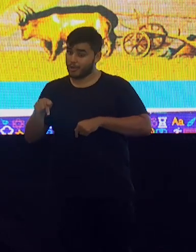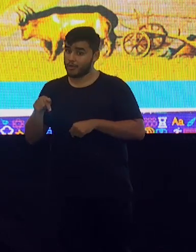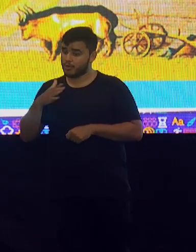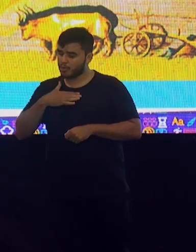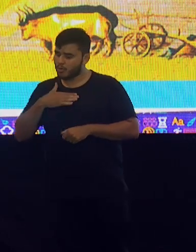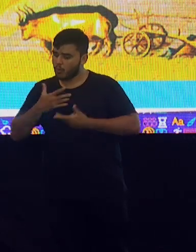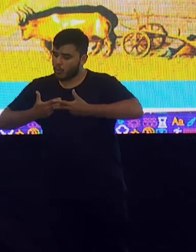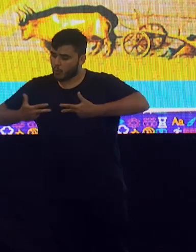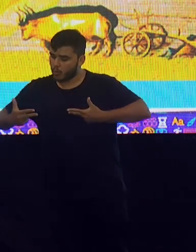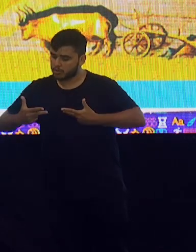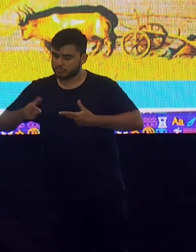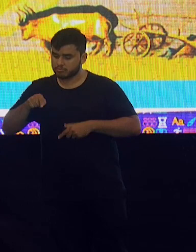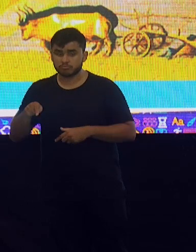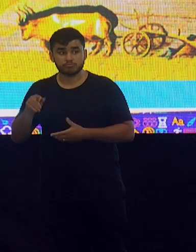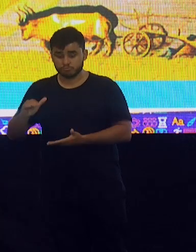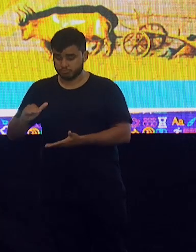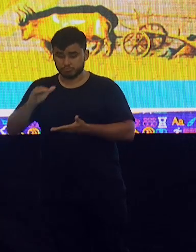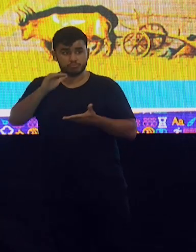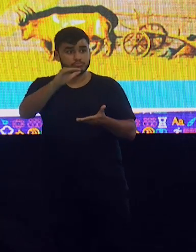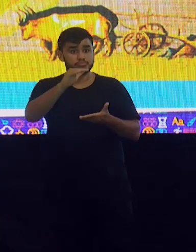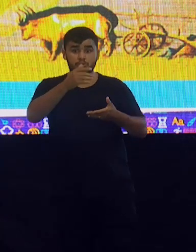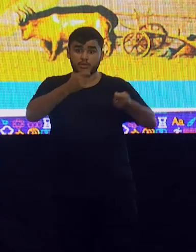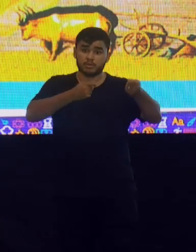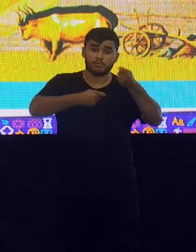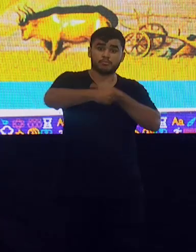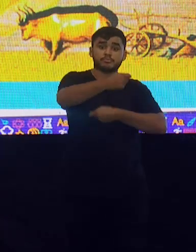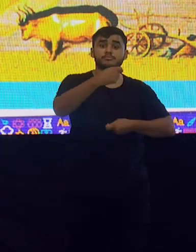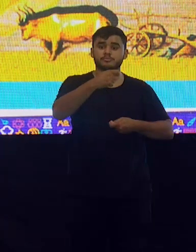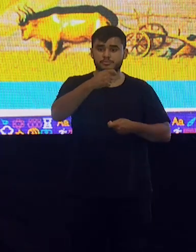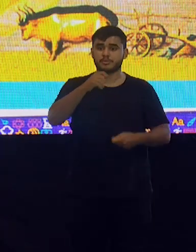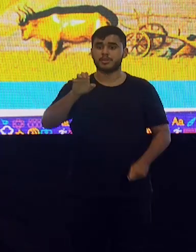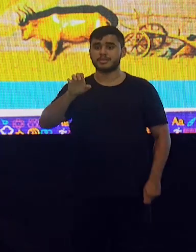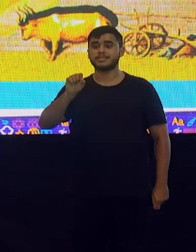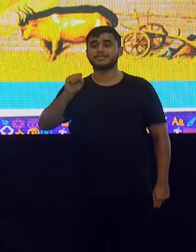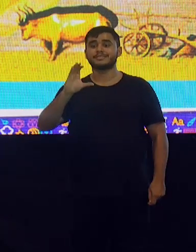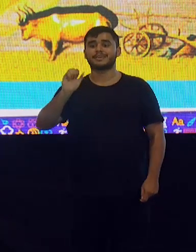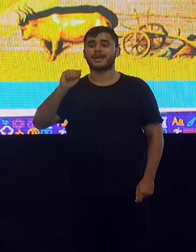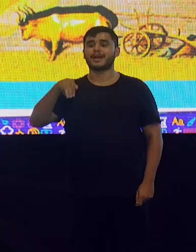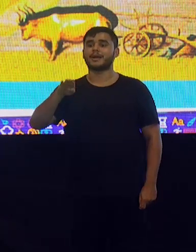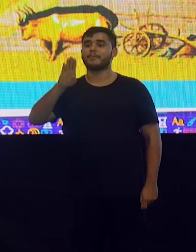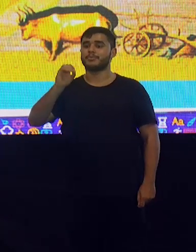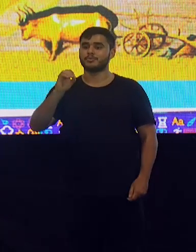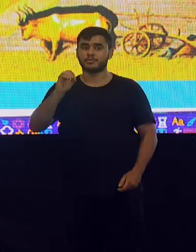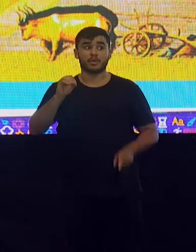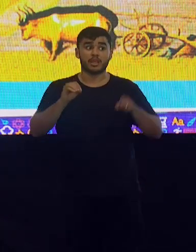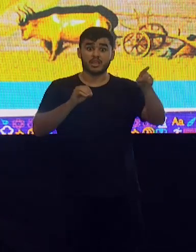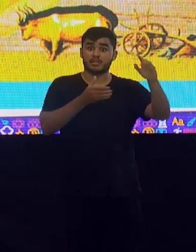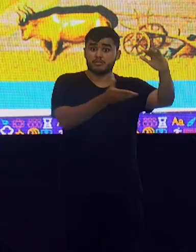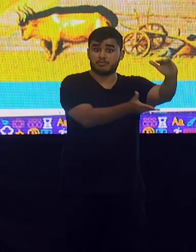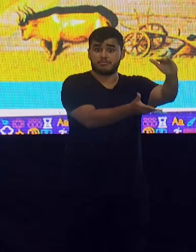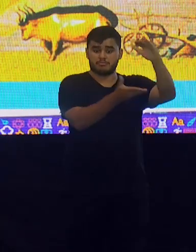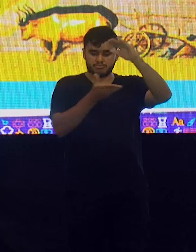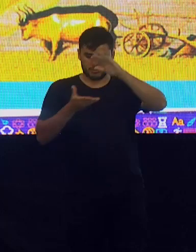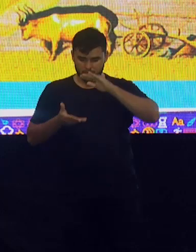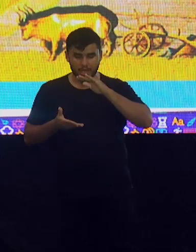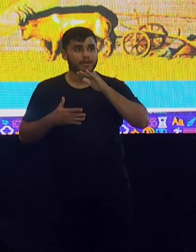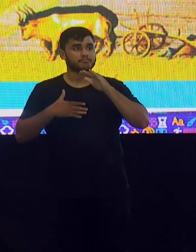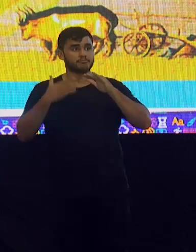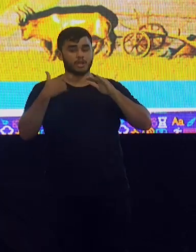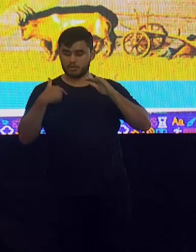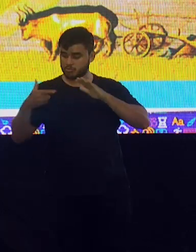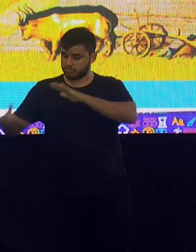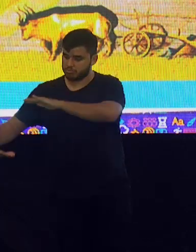por outro produto. Como é que se chama esse tipo de troca? Escambo. Exatamente. Então, a atividade